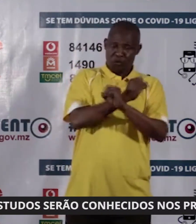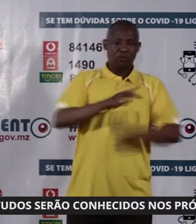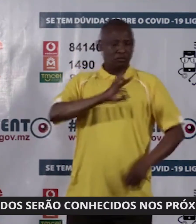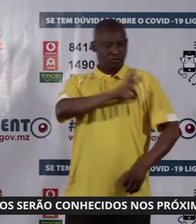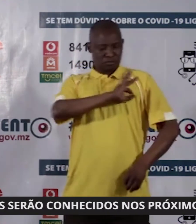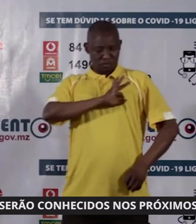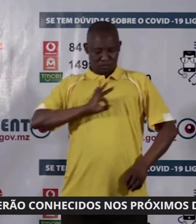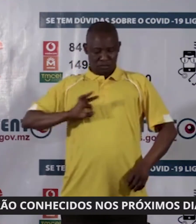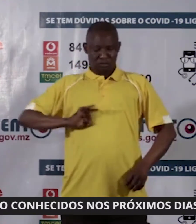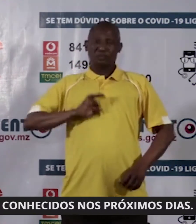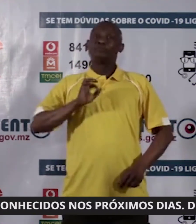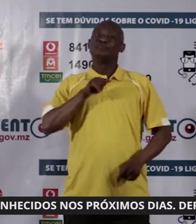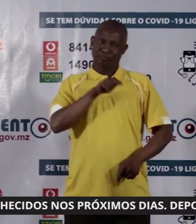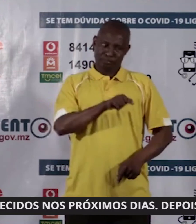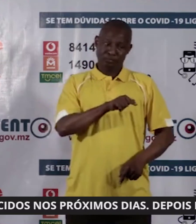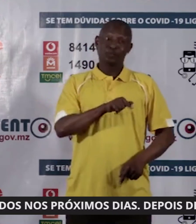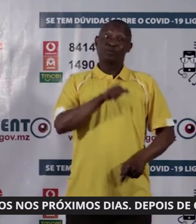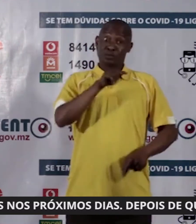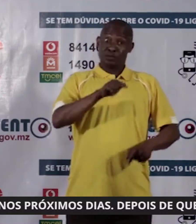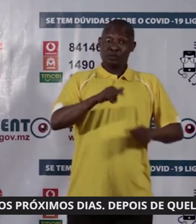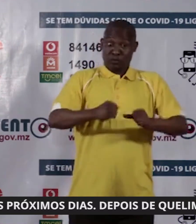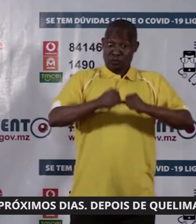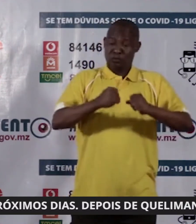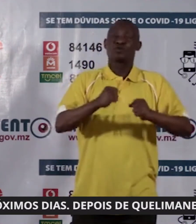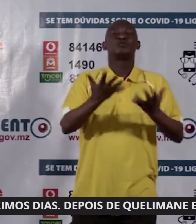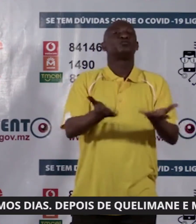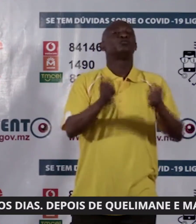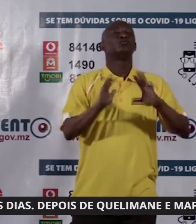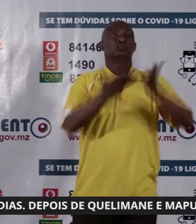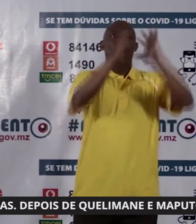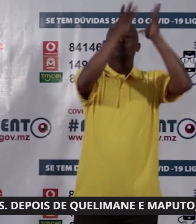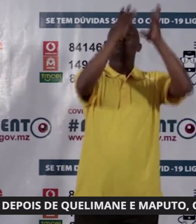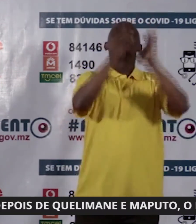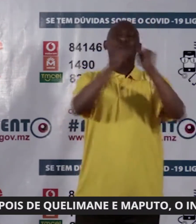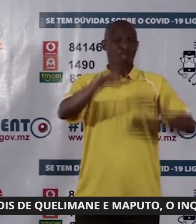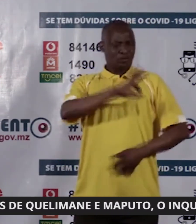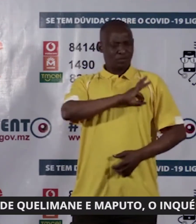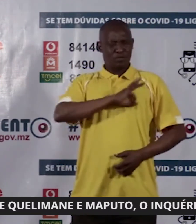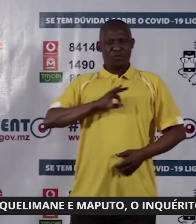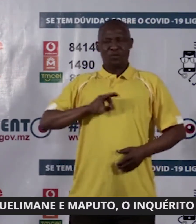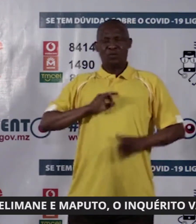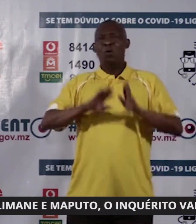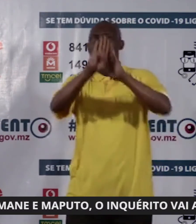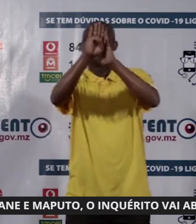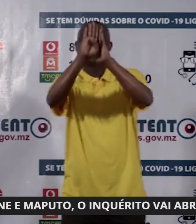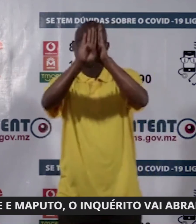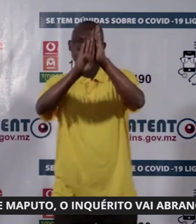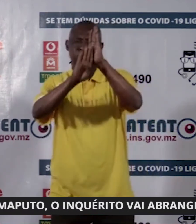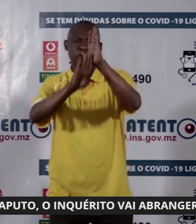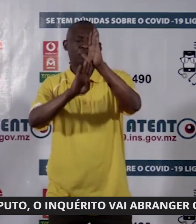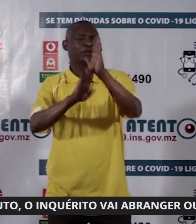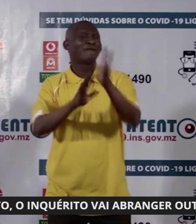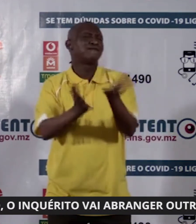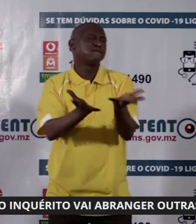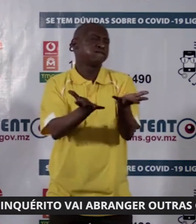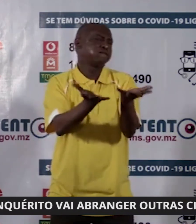morte. Quando a imunidade está baixa, ficamos muito mais propensos a ter pequenas e grandes infecções e quadros